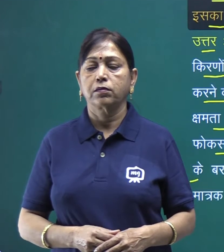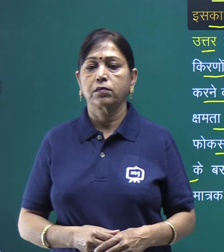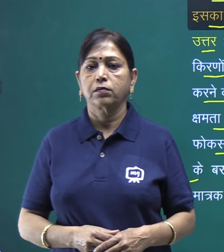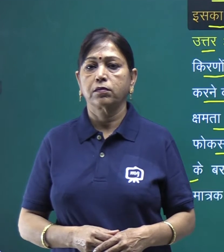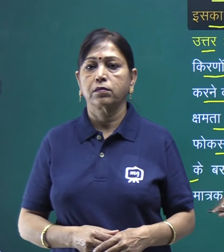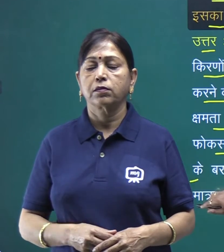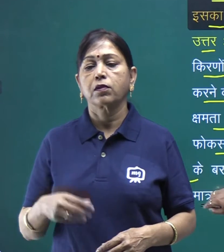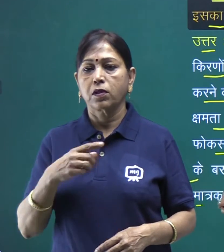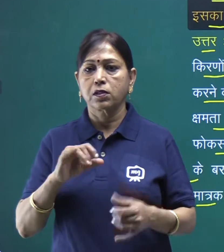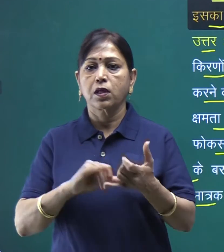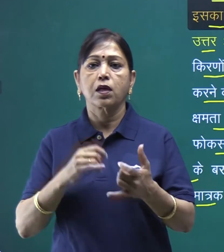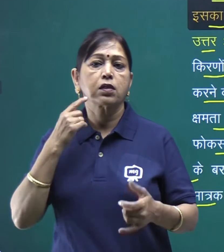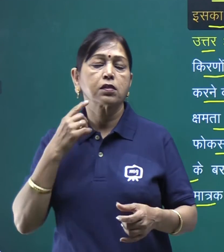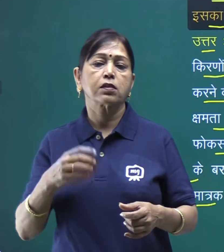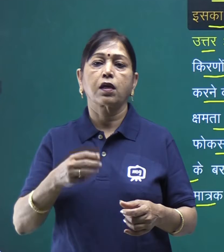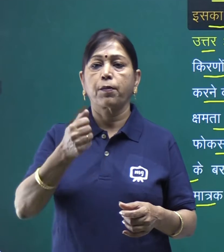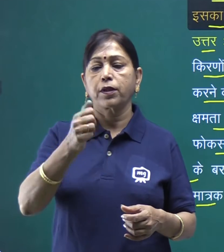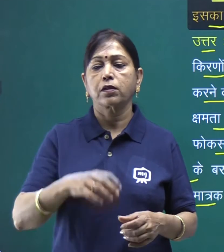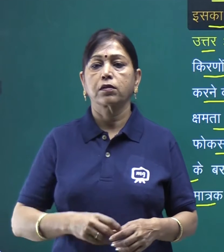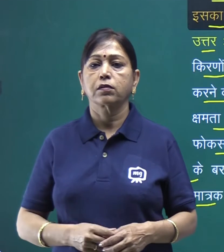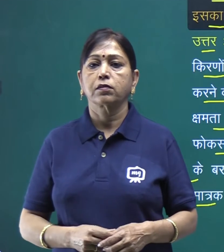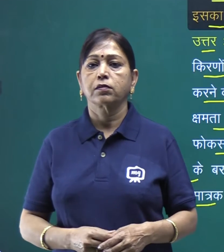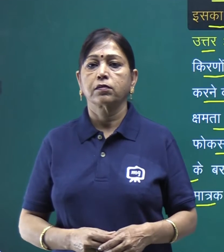इसका एसआई मात्रक